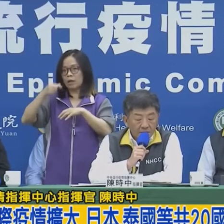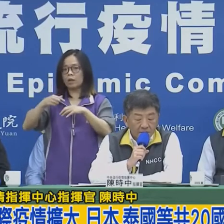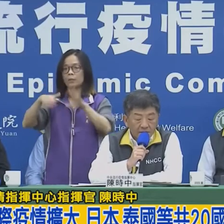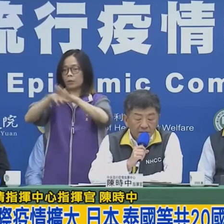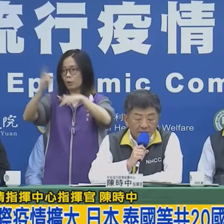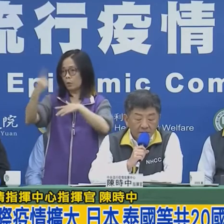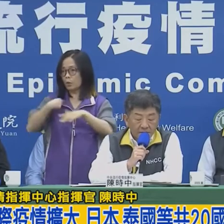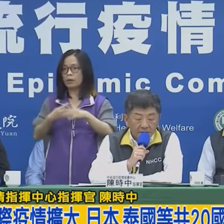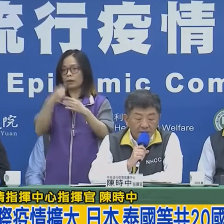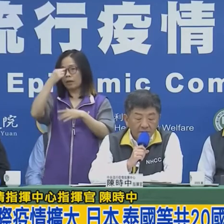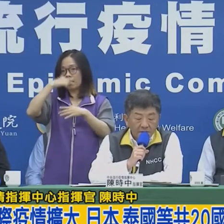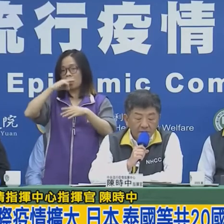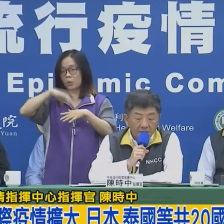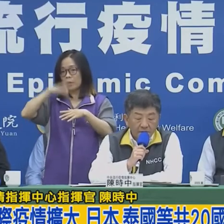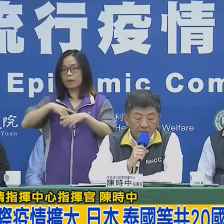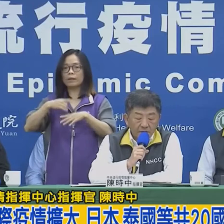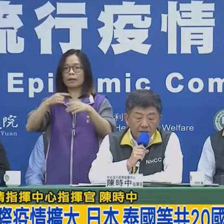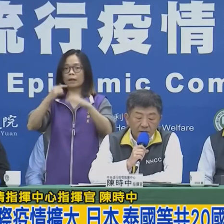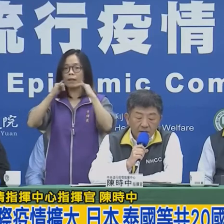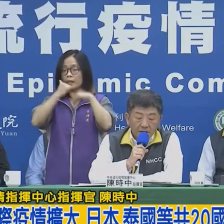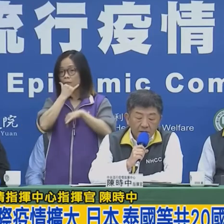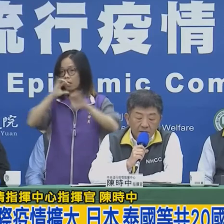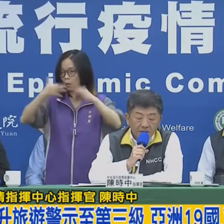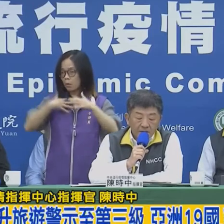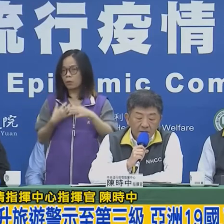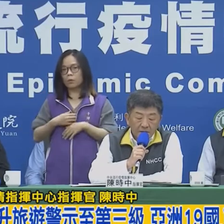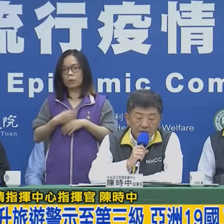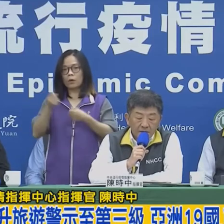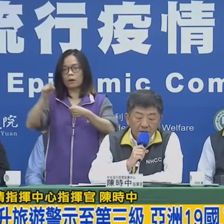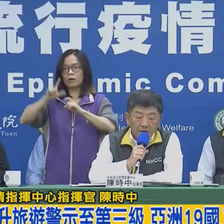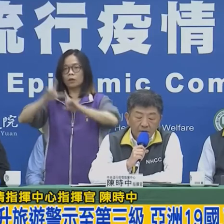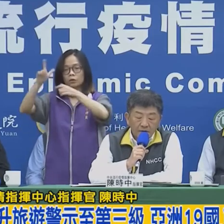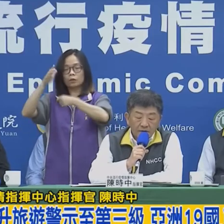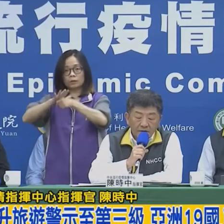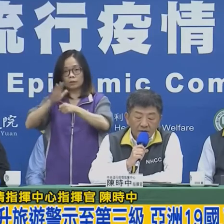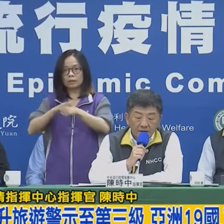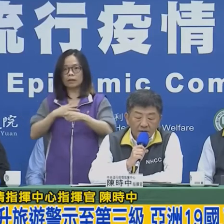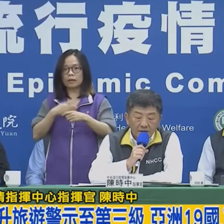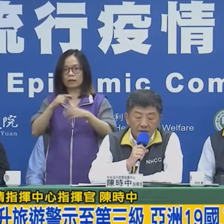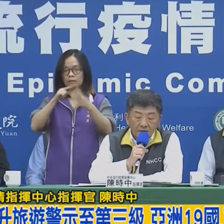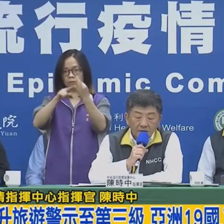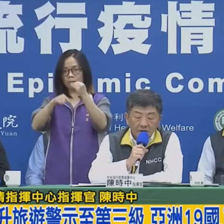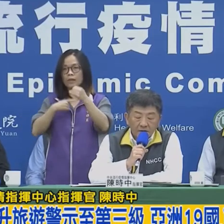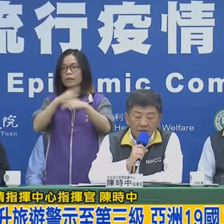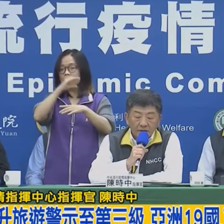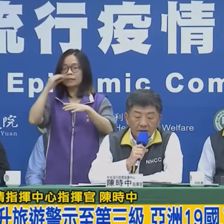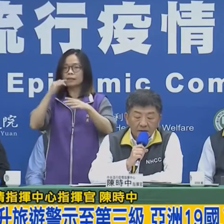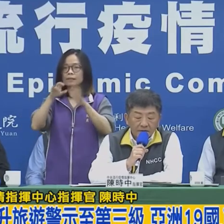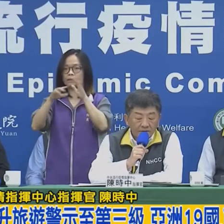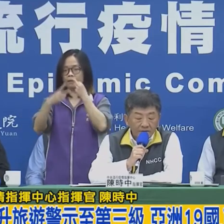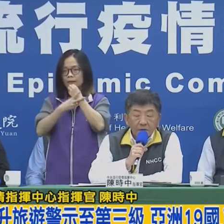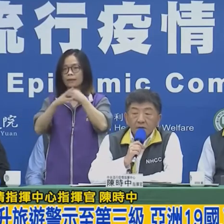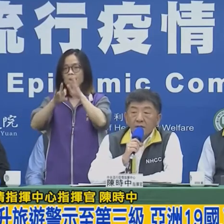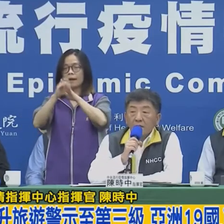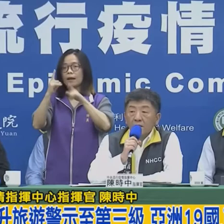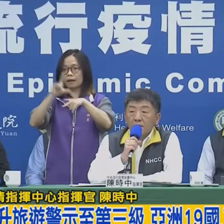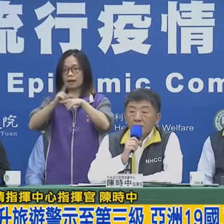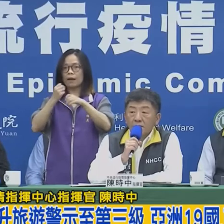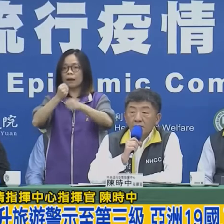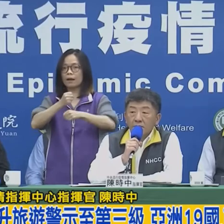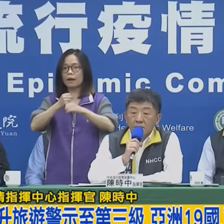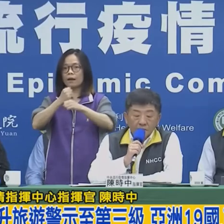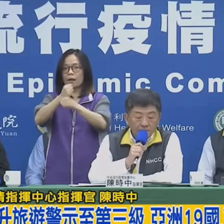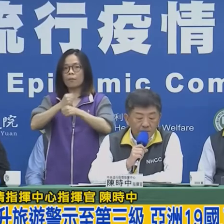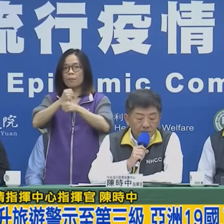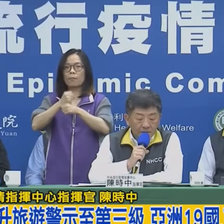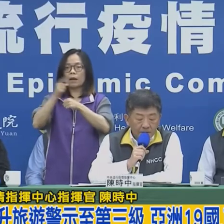寮国、柬埔寨、缅甸、东帝汶、孟加拉、不丹、尼泊尔、斯里兰卡、印度及马尔蒂夫，